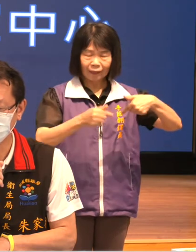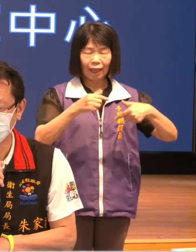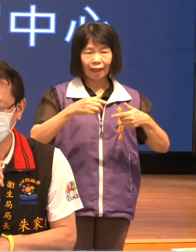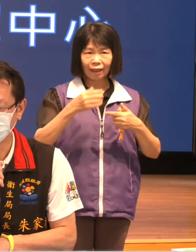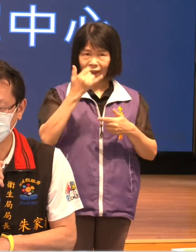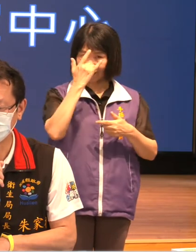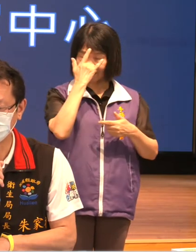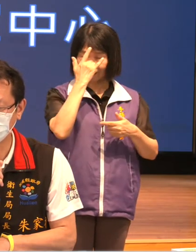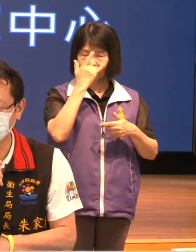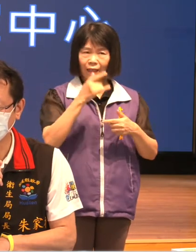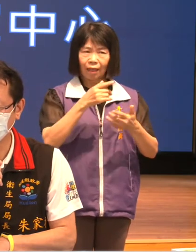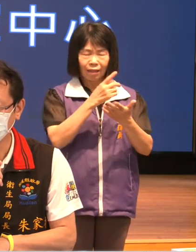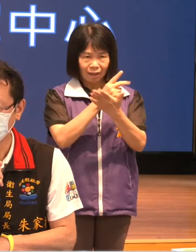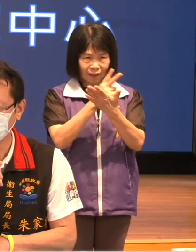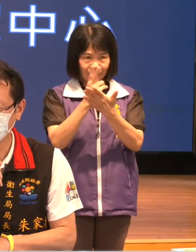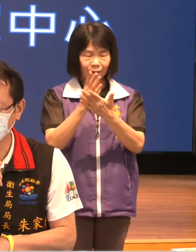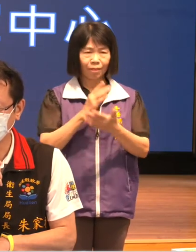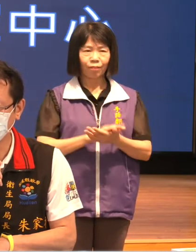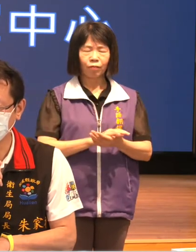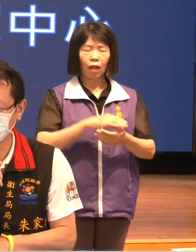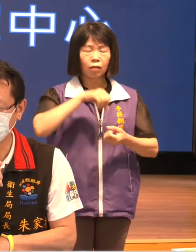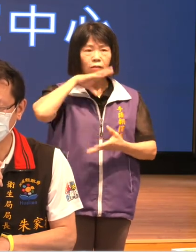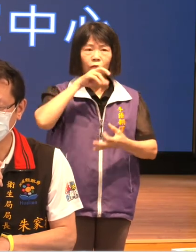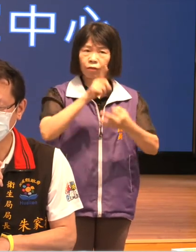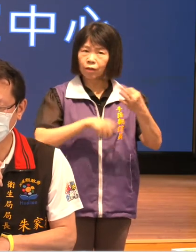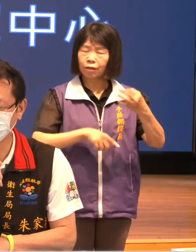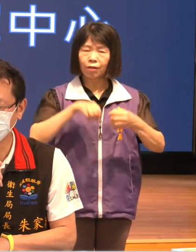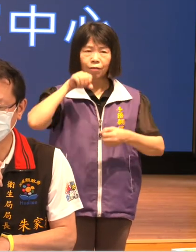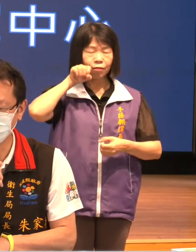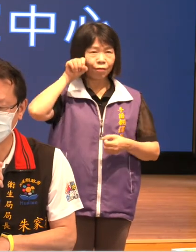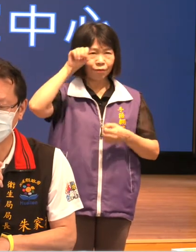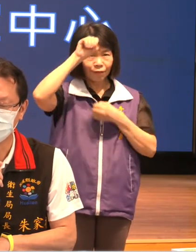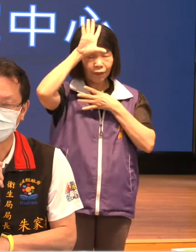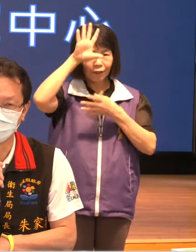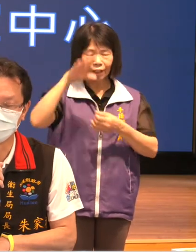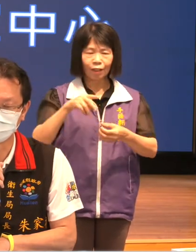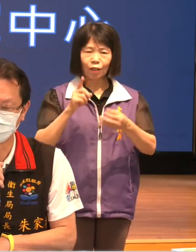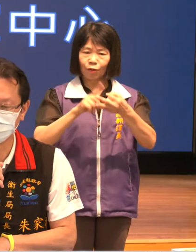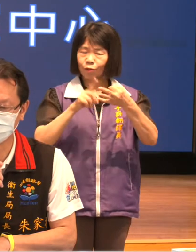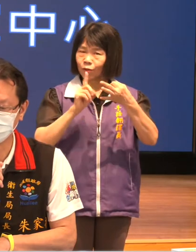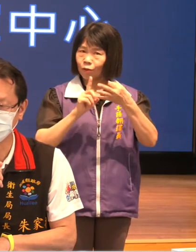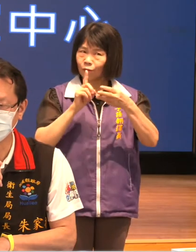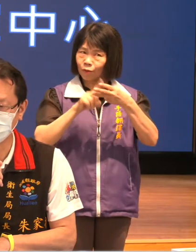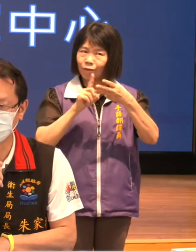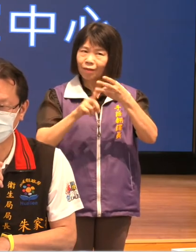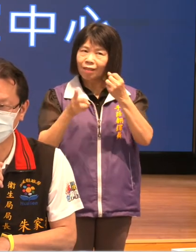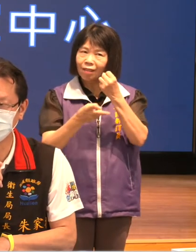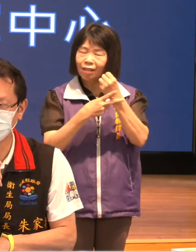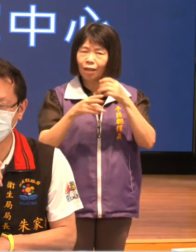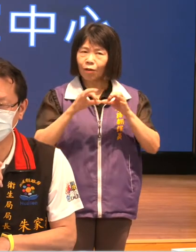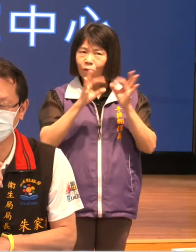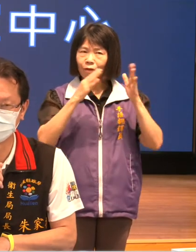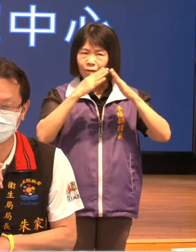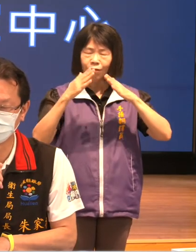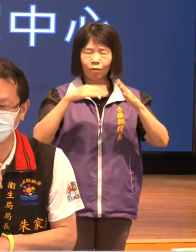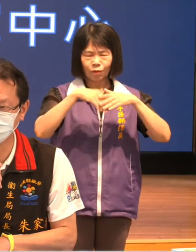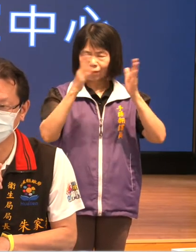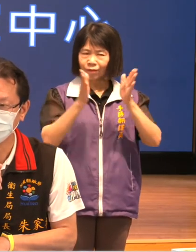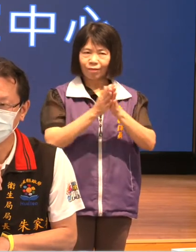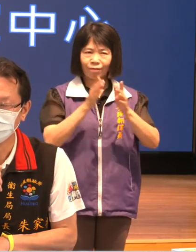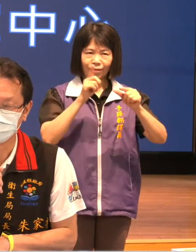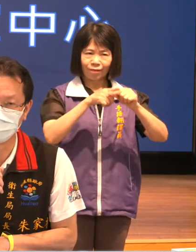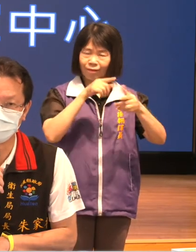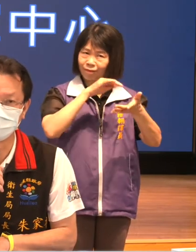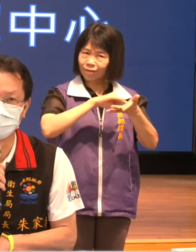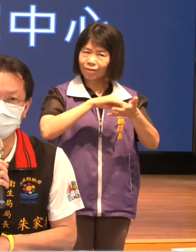龙那其他的在寿丰、凤林、光复、玉里都有中医诊所来提供我们的乡亲的服